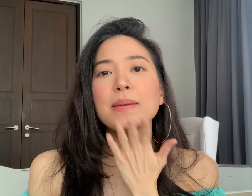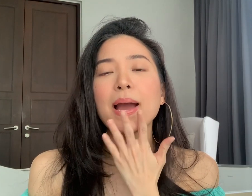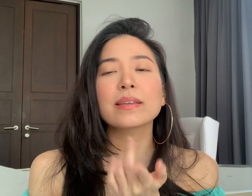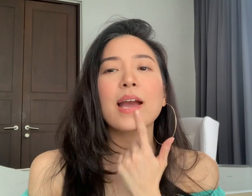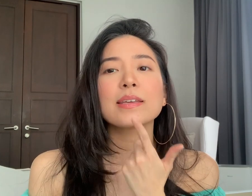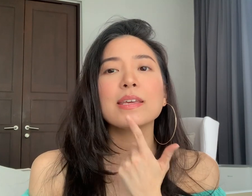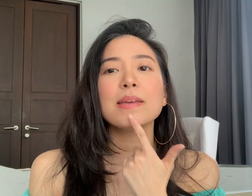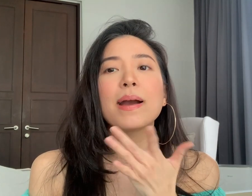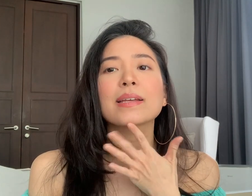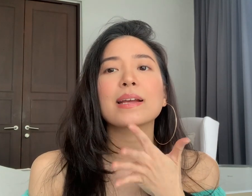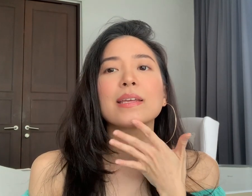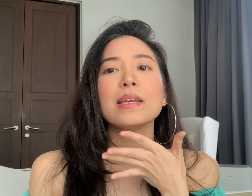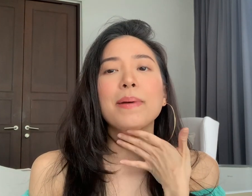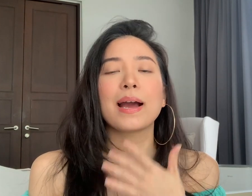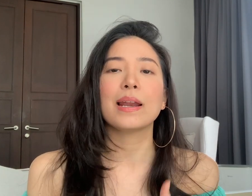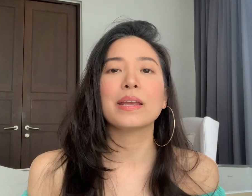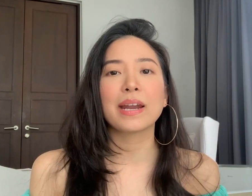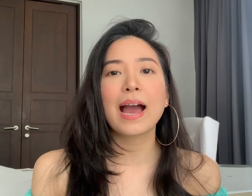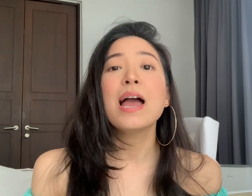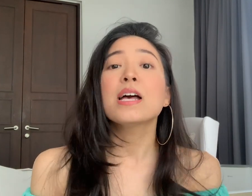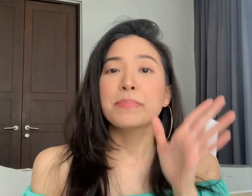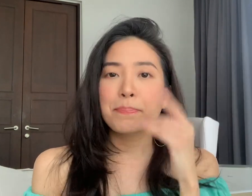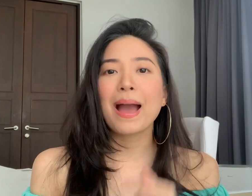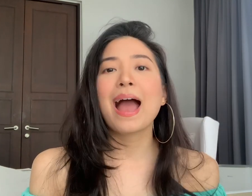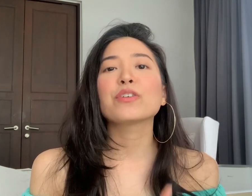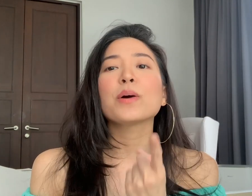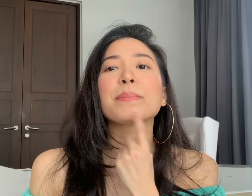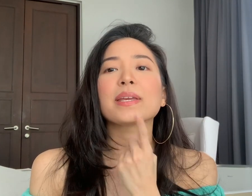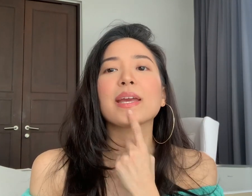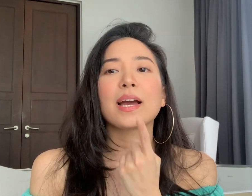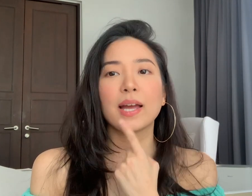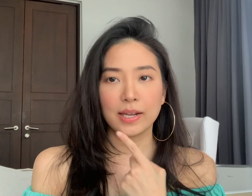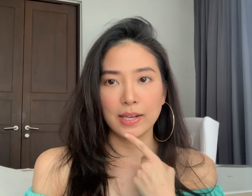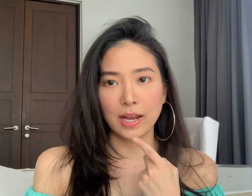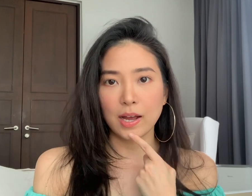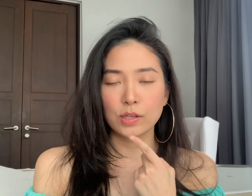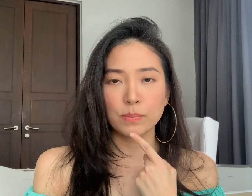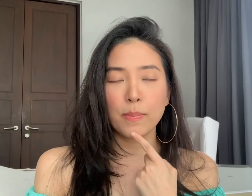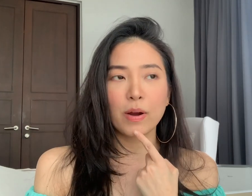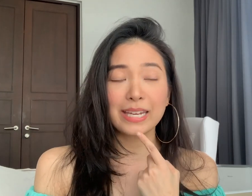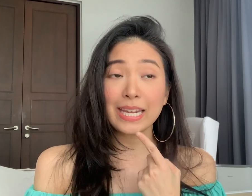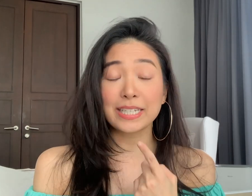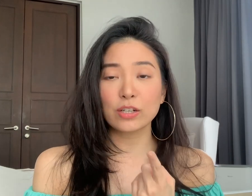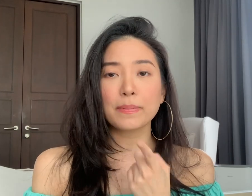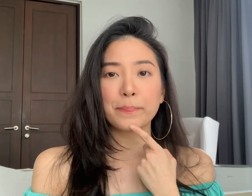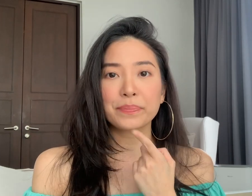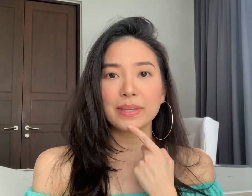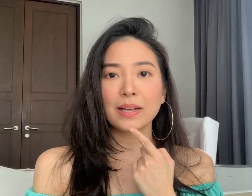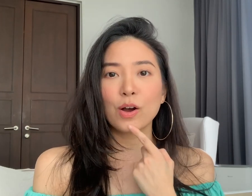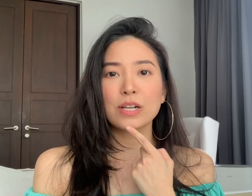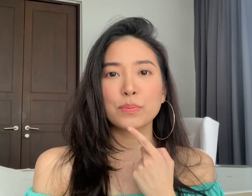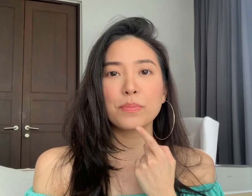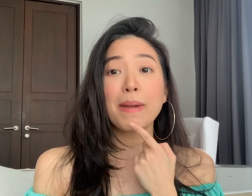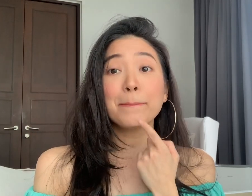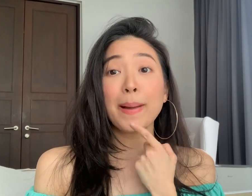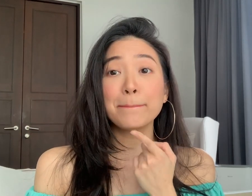ี้ sold toส probableจะถ รze